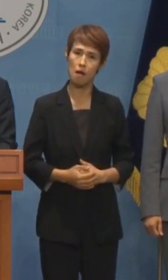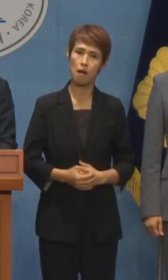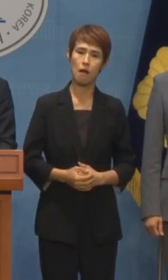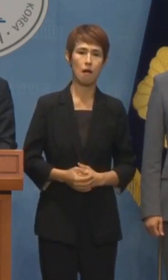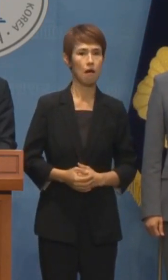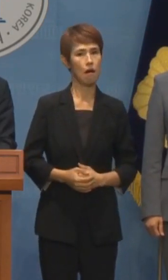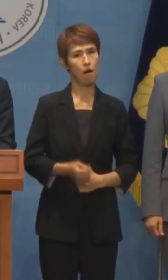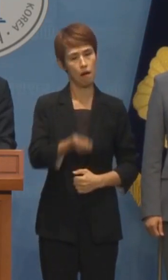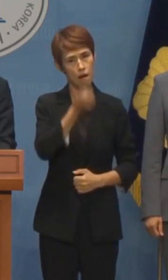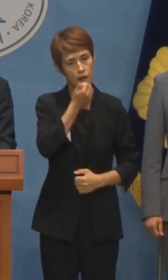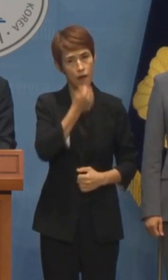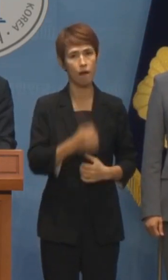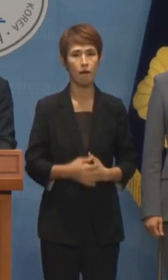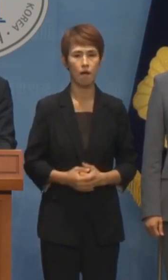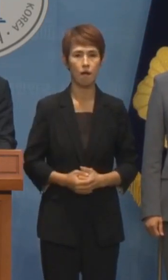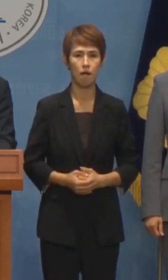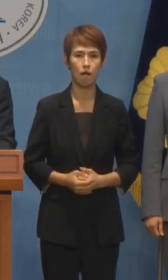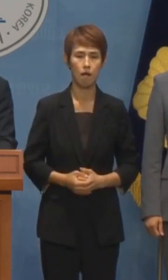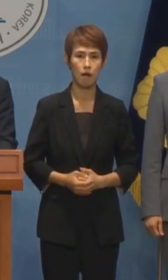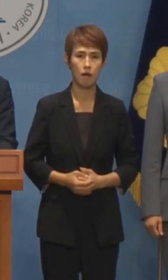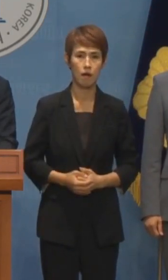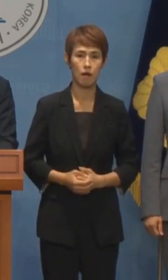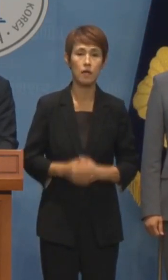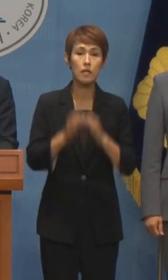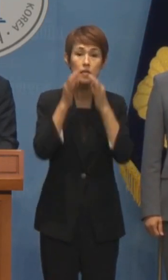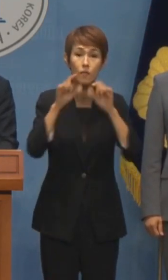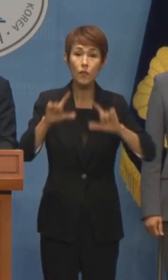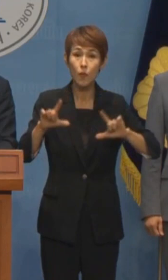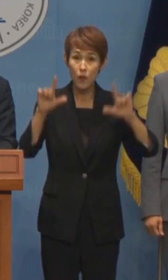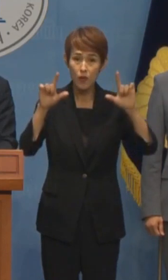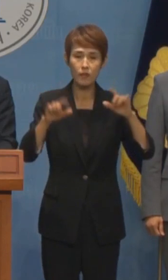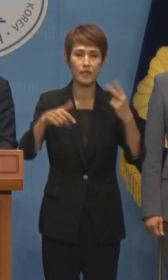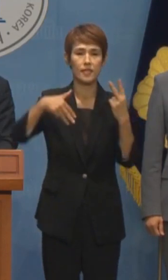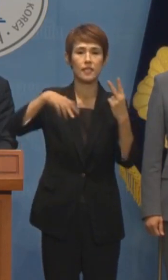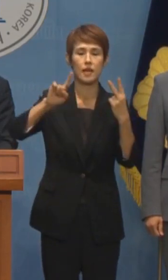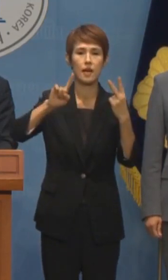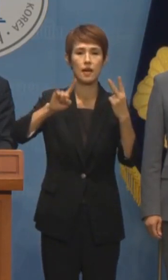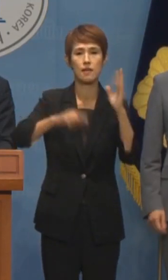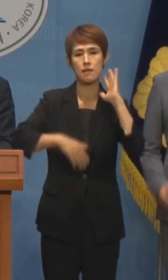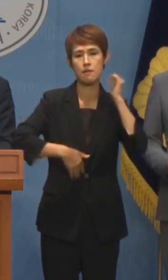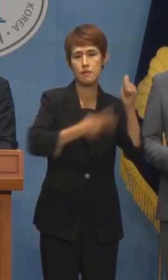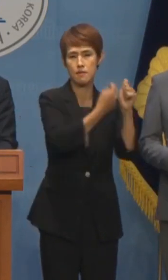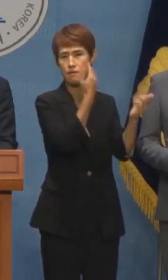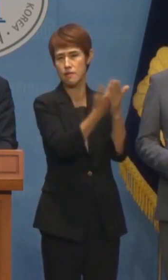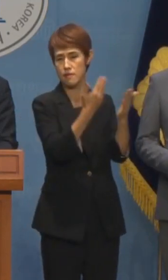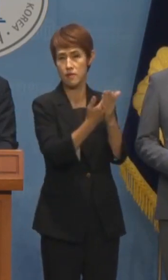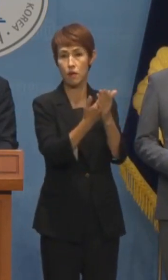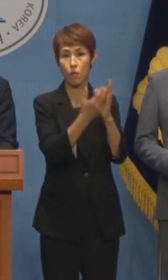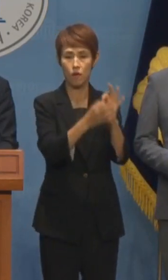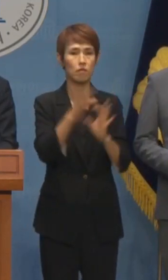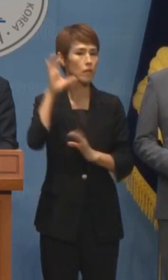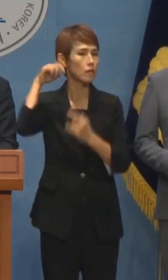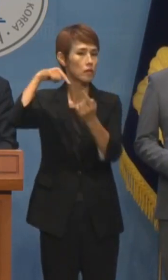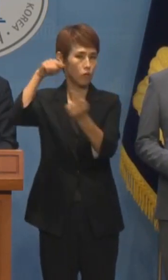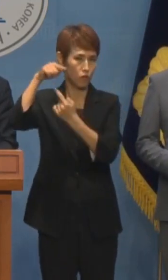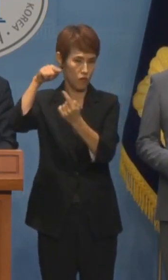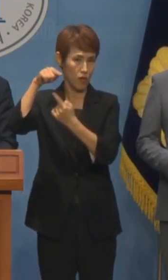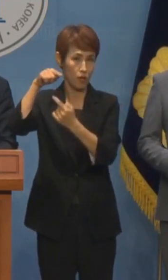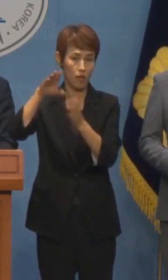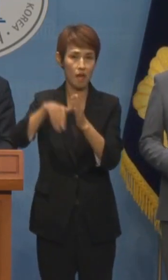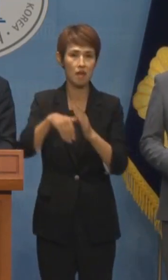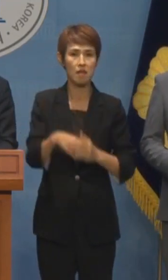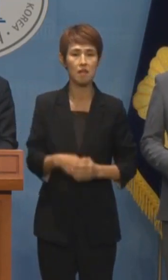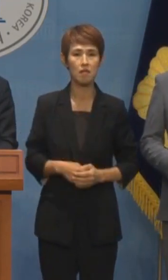갈수록 가관입니다. 이번 주 금요일 개최되는 제2차 탄핵 청원 청문회를 앞두고 김건희